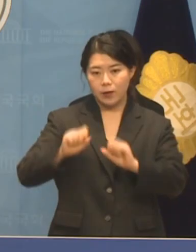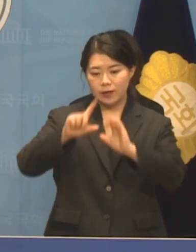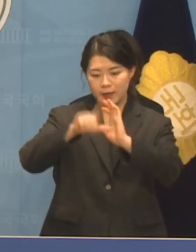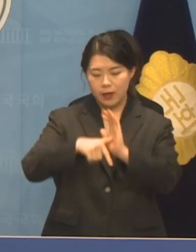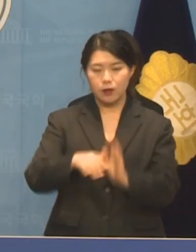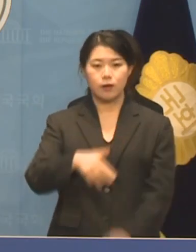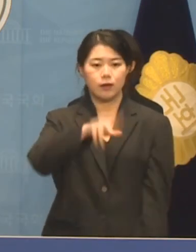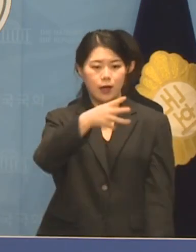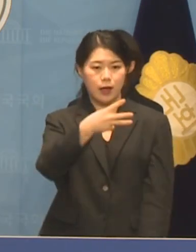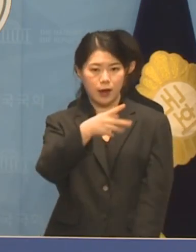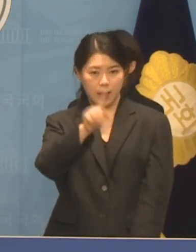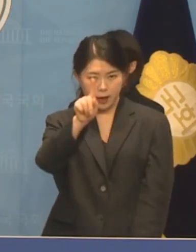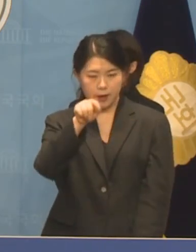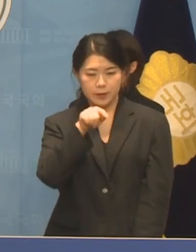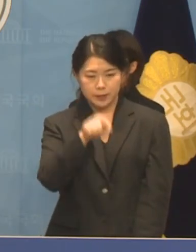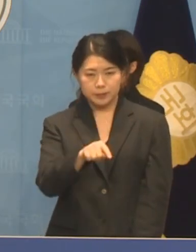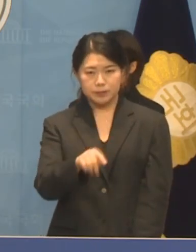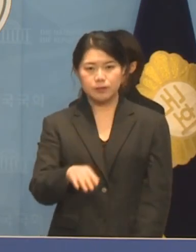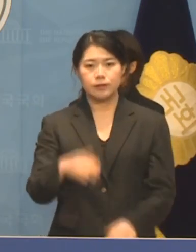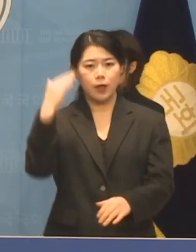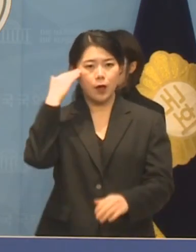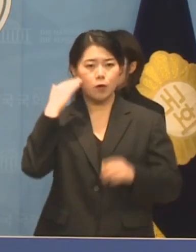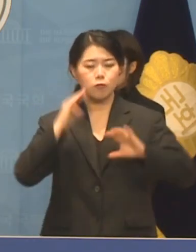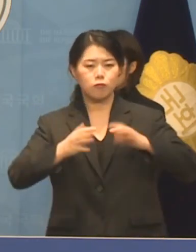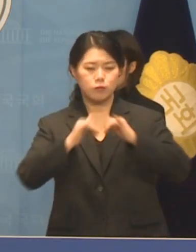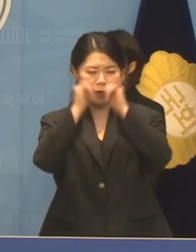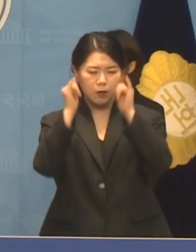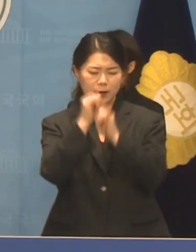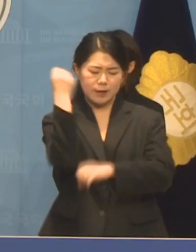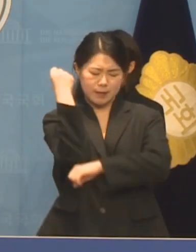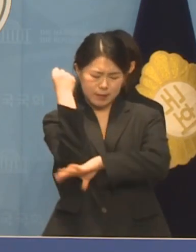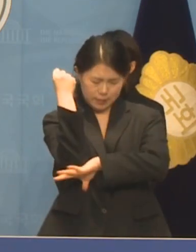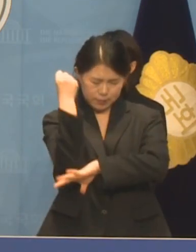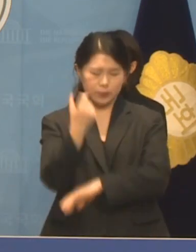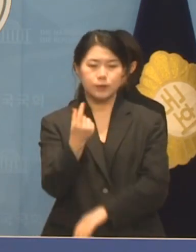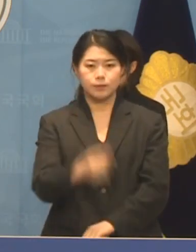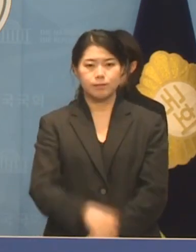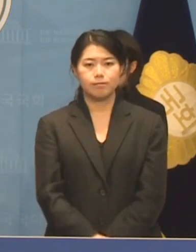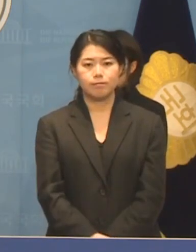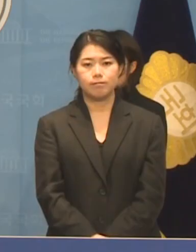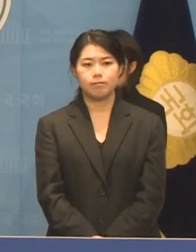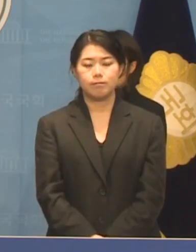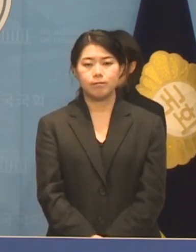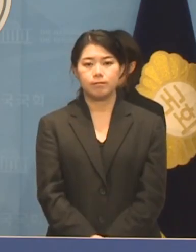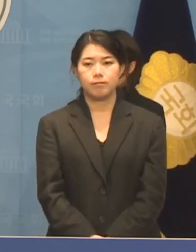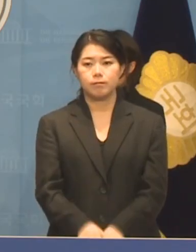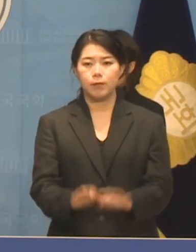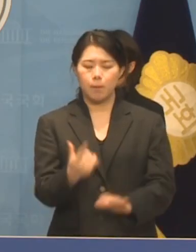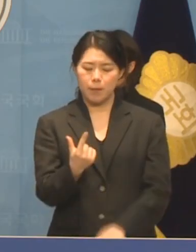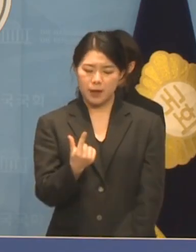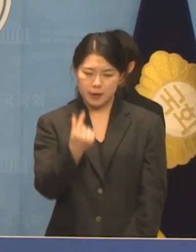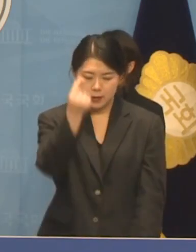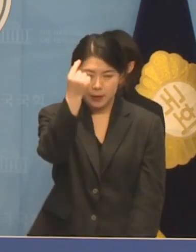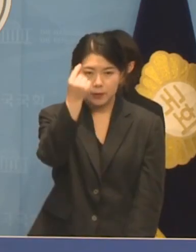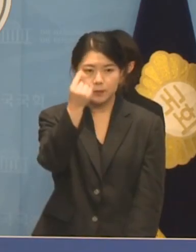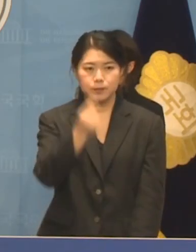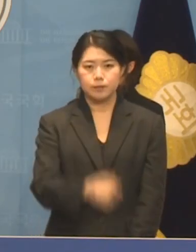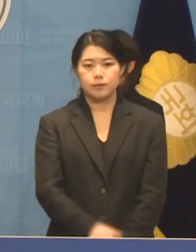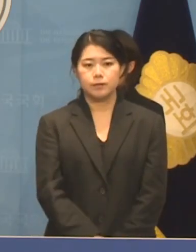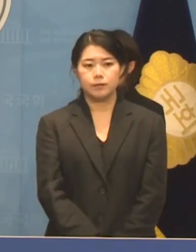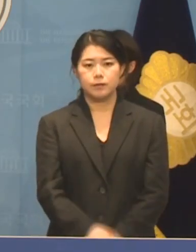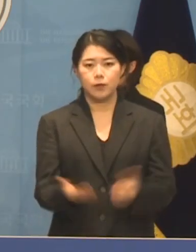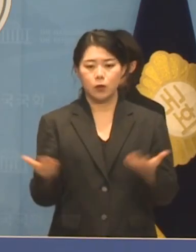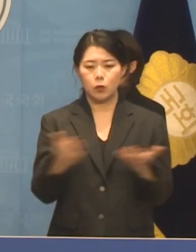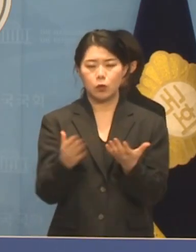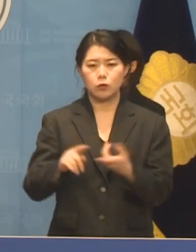카라가 기여하는 가장 기본적인 자세라고 생각합니다. 이 자리를 빌어서 하루빨리 더 이상